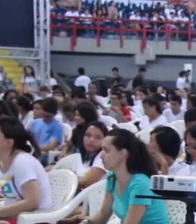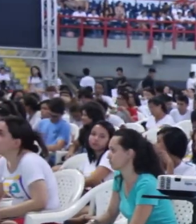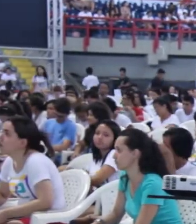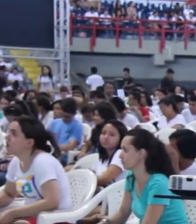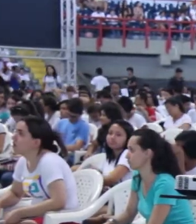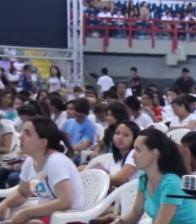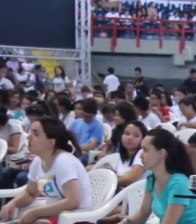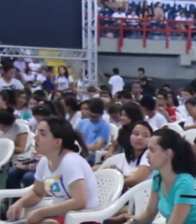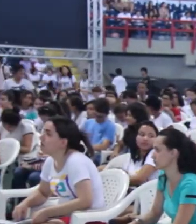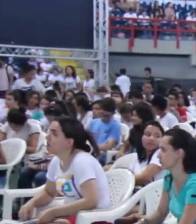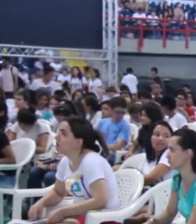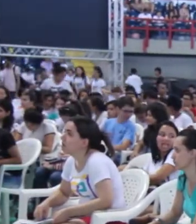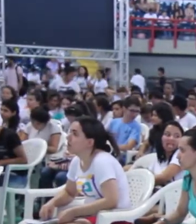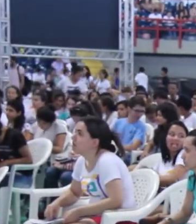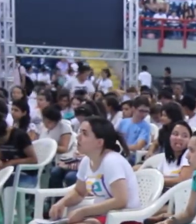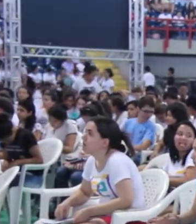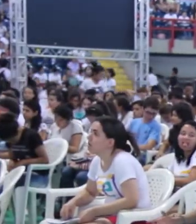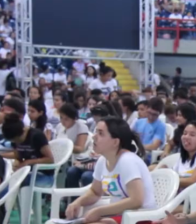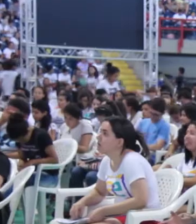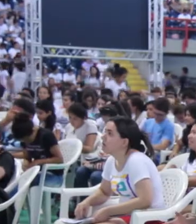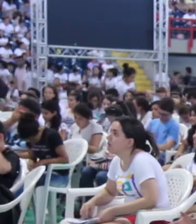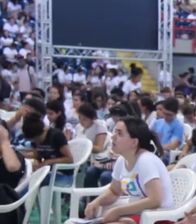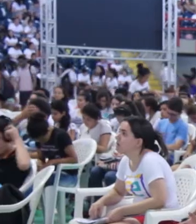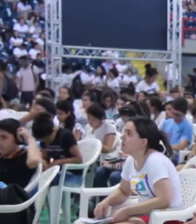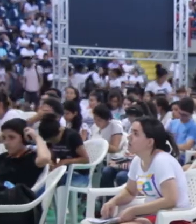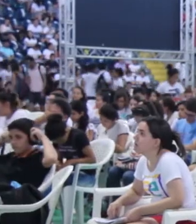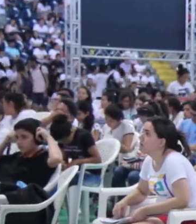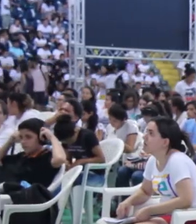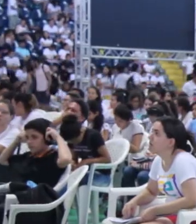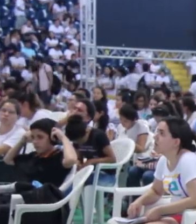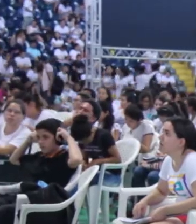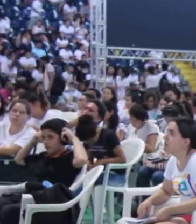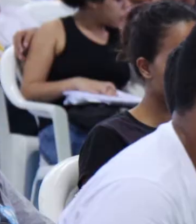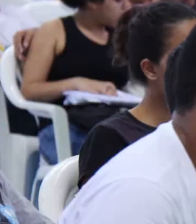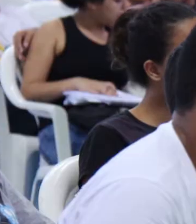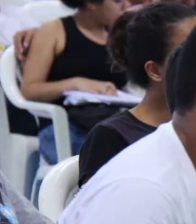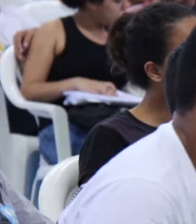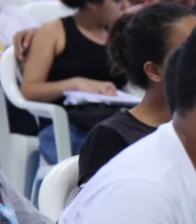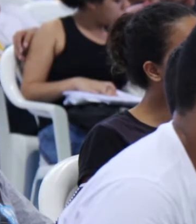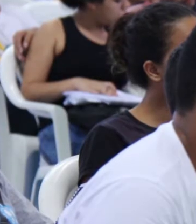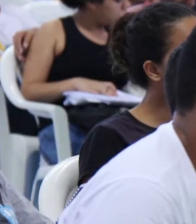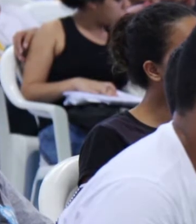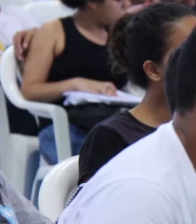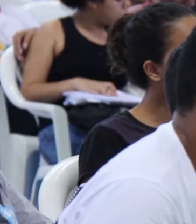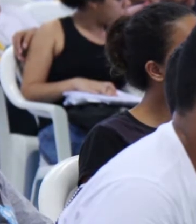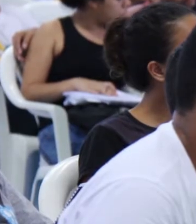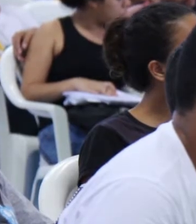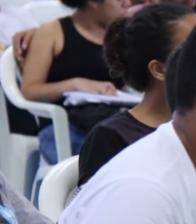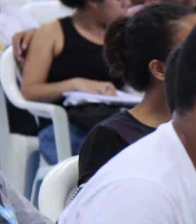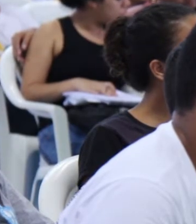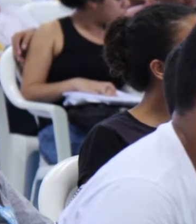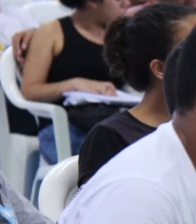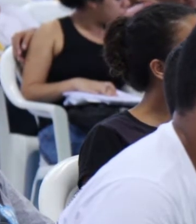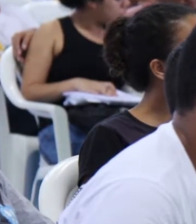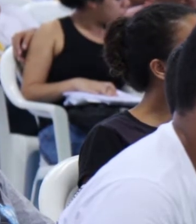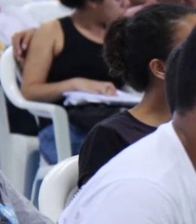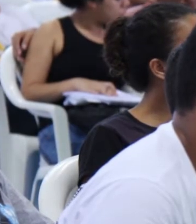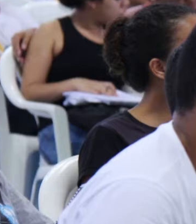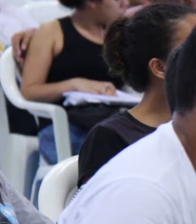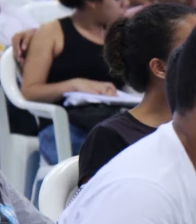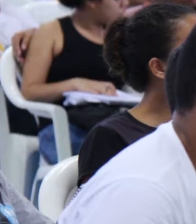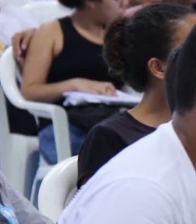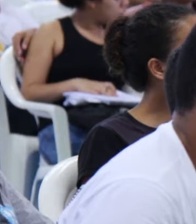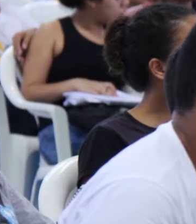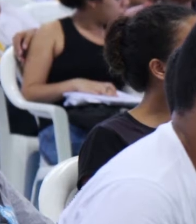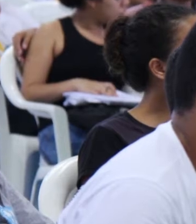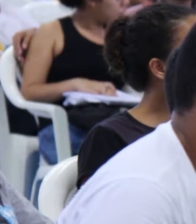de aptidão física. O que é você ter aptidão física? É você ter um físico que deixa você apto